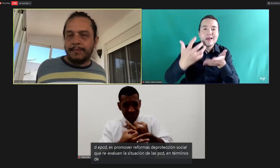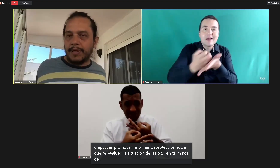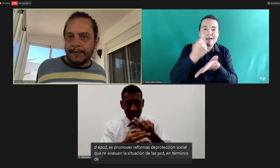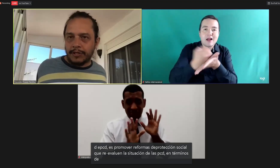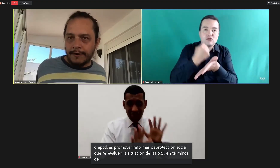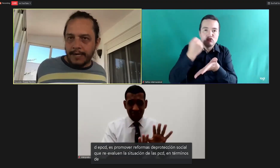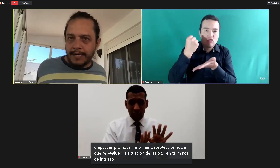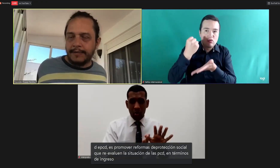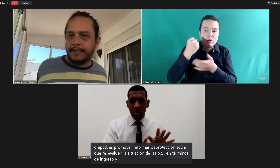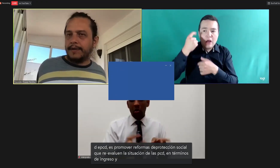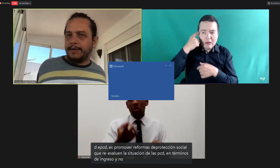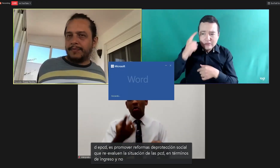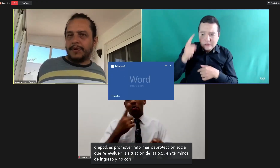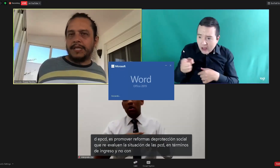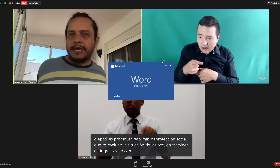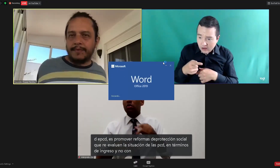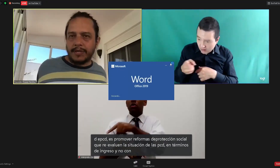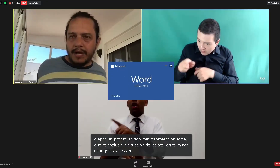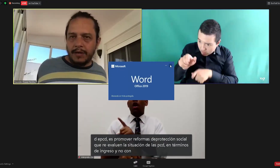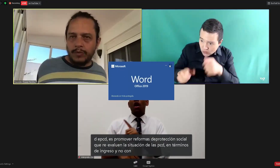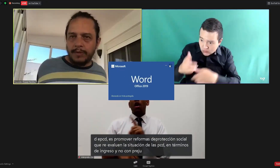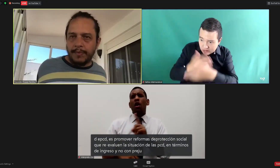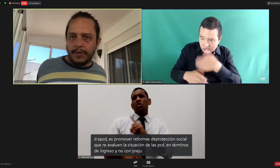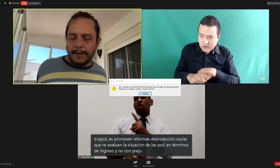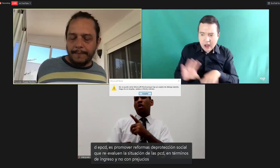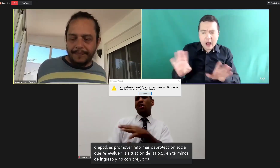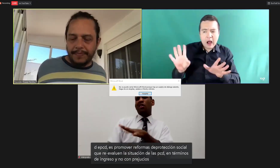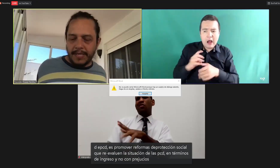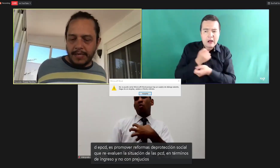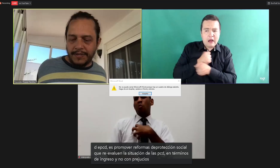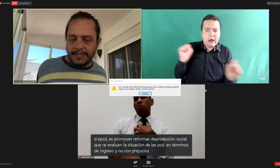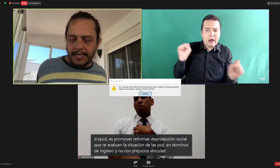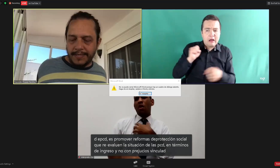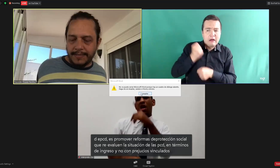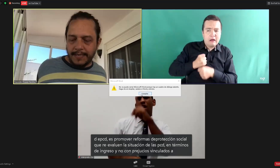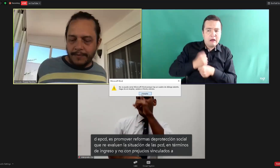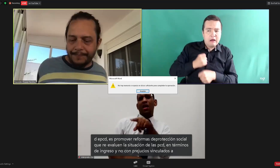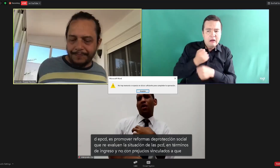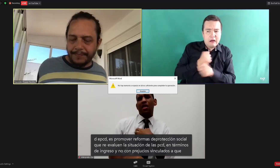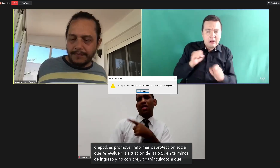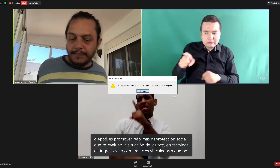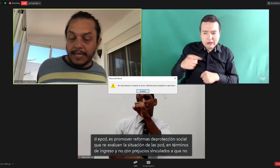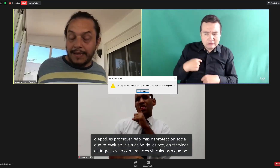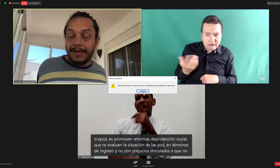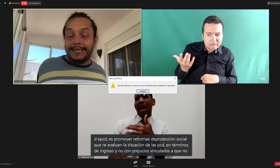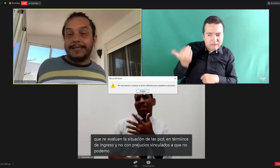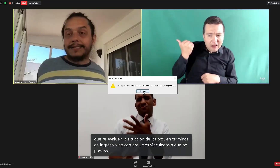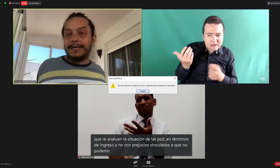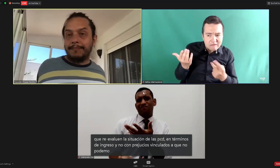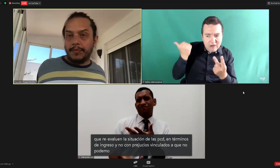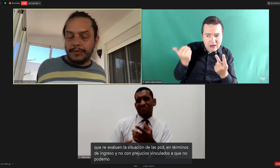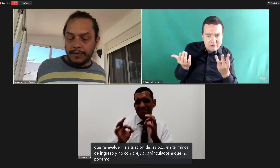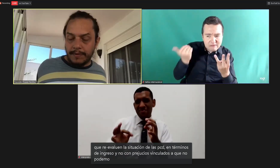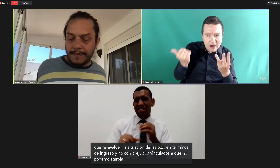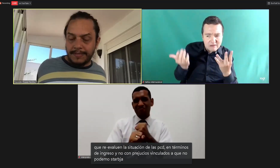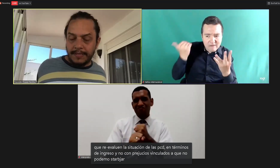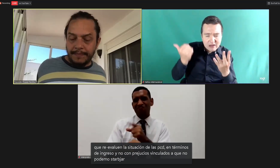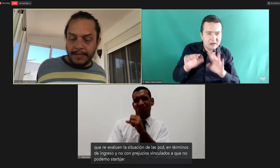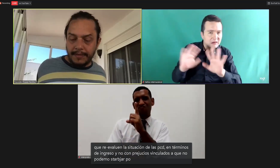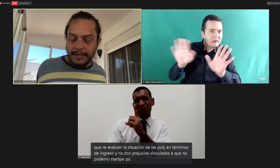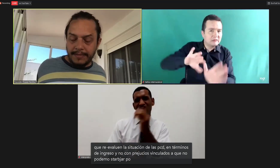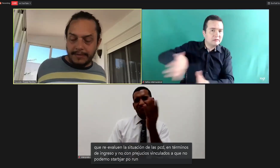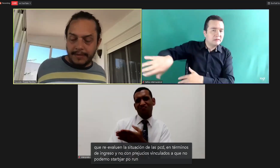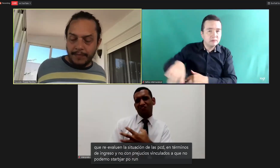a que no podamos trabajar porque tenemos algún tipo de deficiencia, ¿no? Y el tercer punto, que me